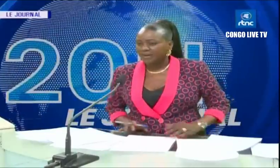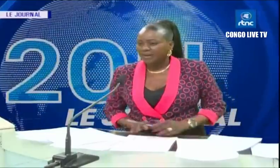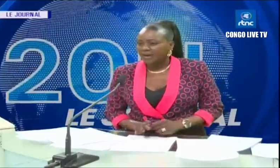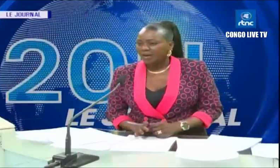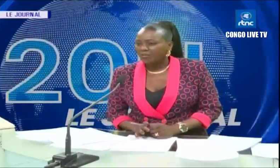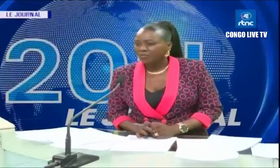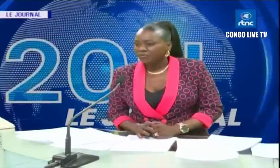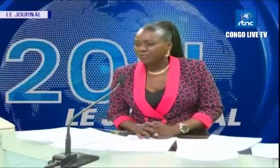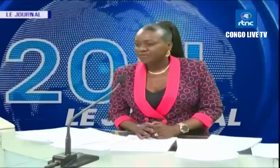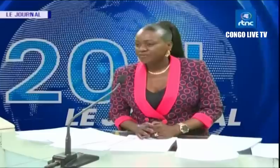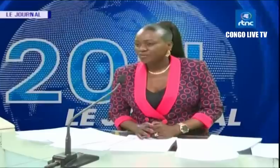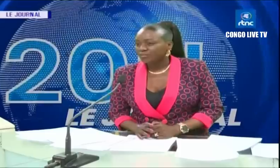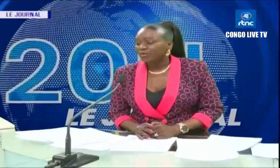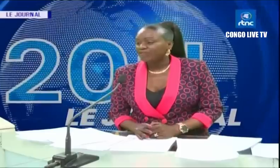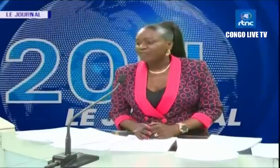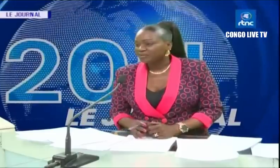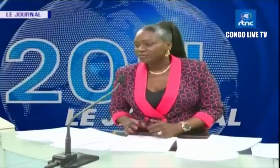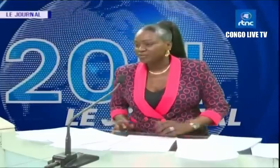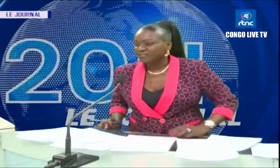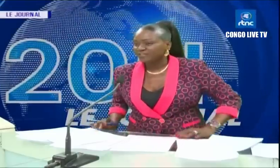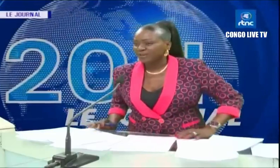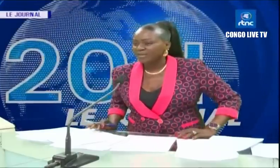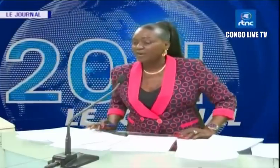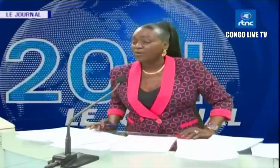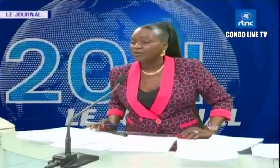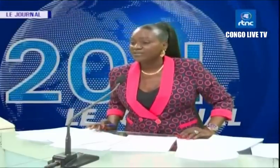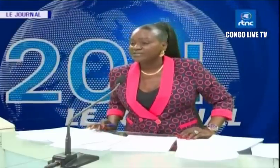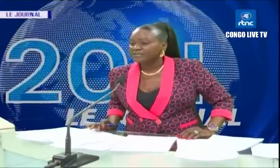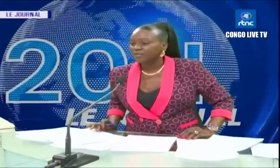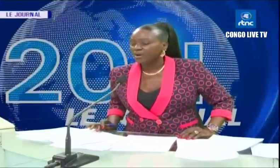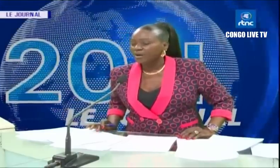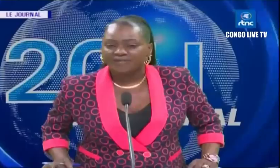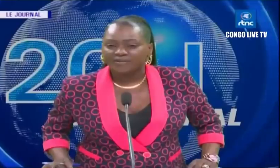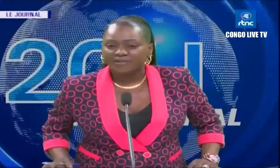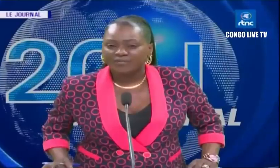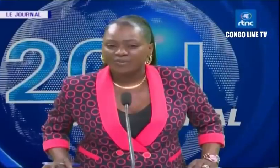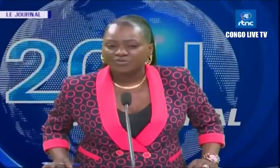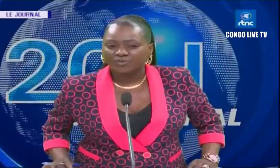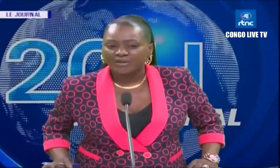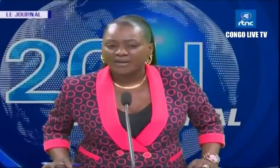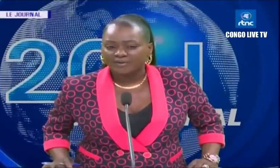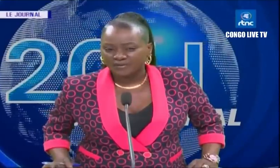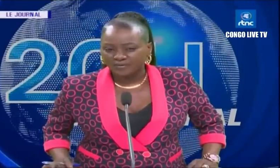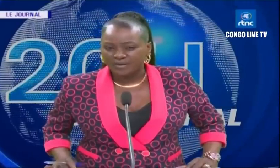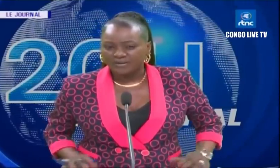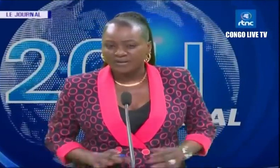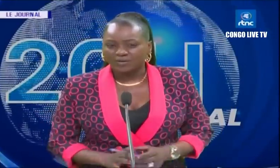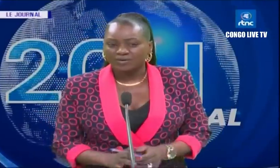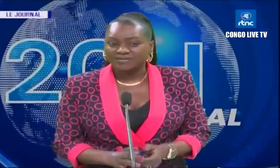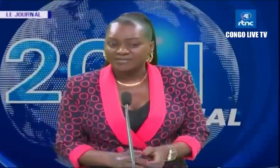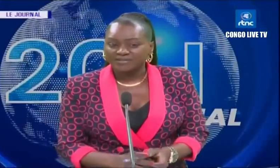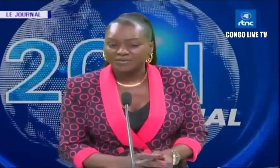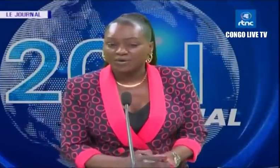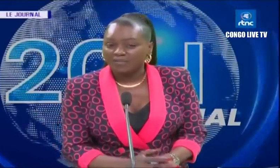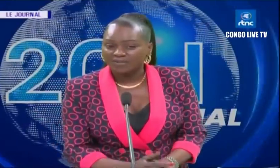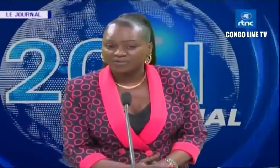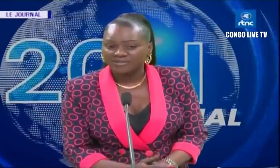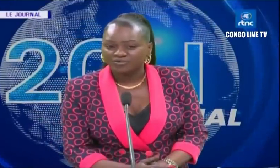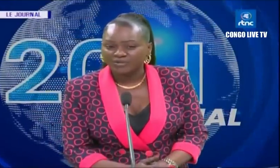Un monde où les sourds peuvent partout s'exprimer en langue des signes, c'est le thème de la journée internationale des langues des signes en marge de cette journée